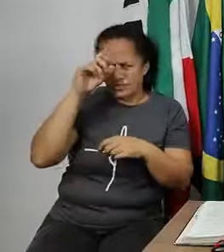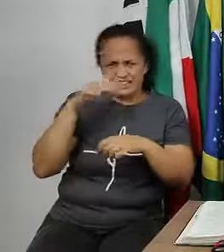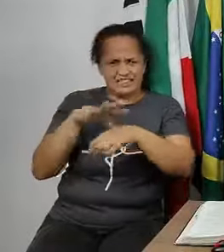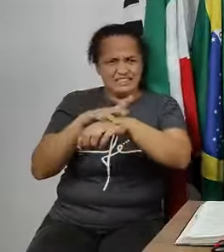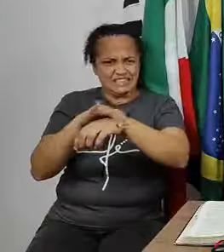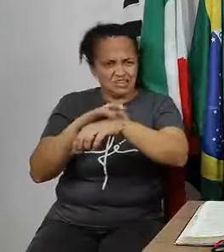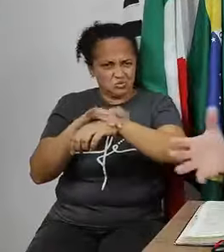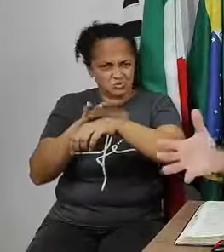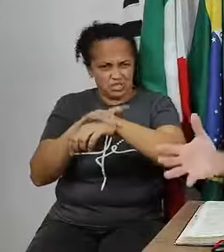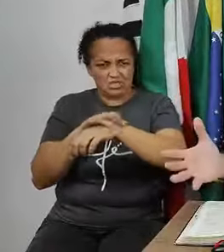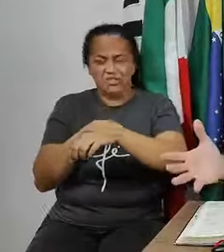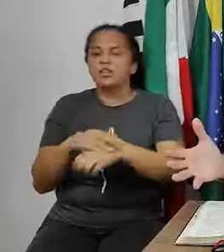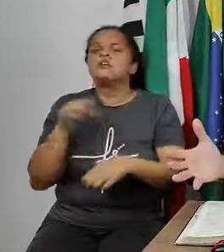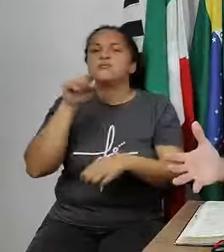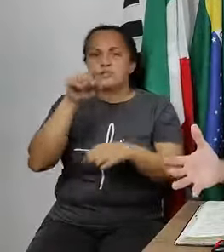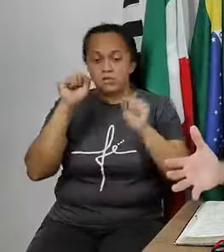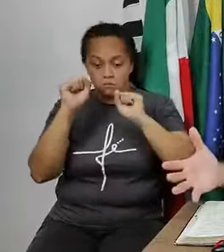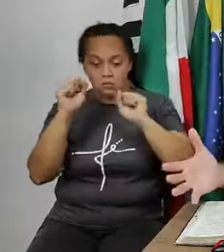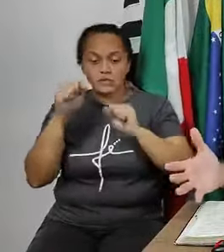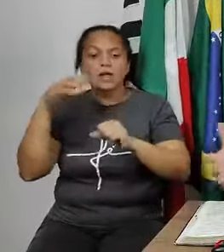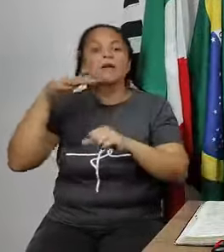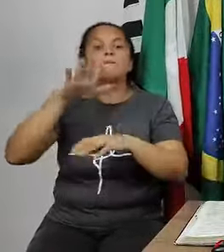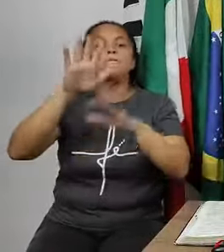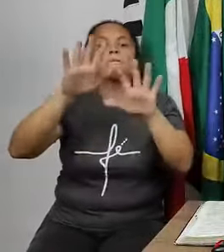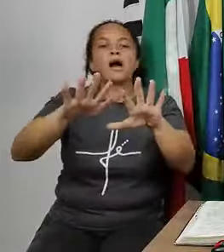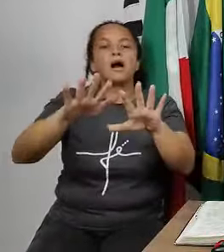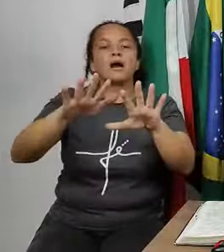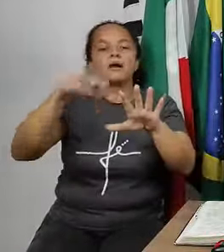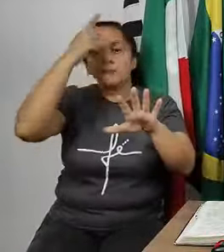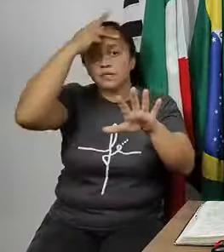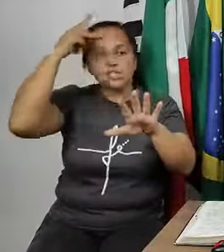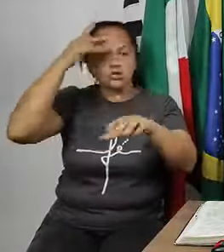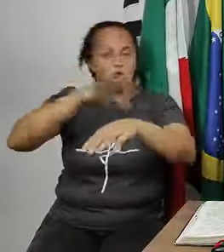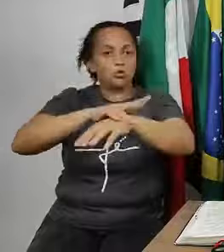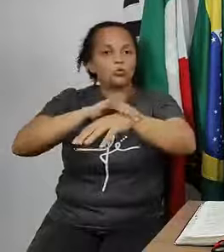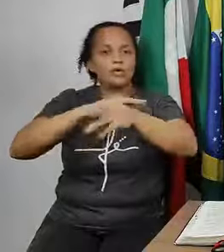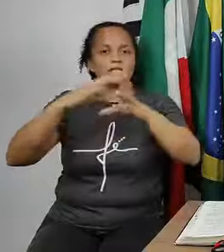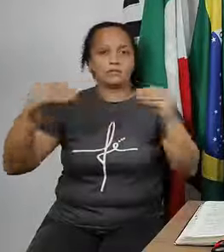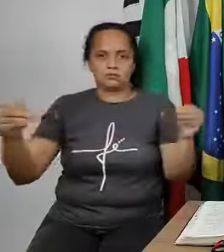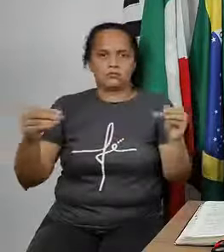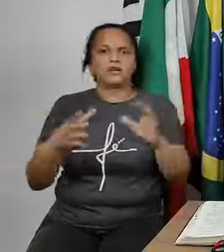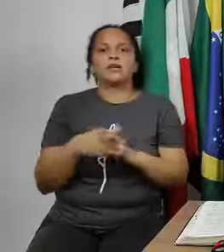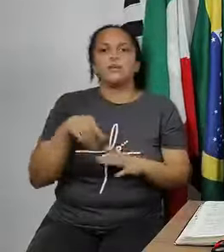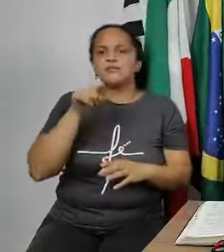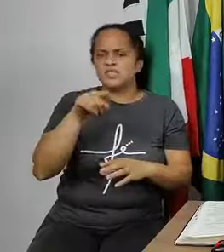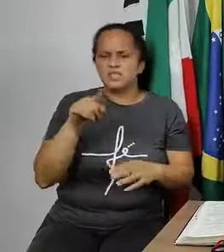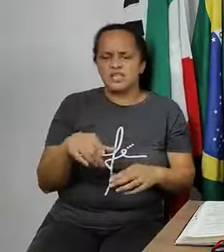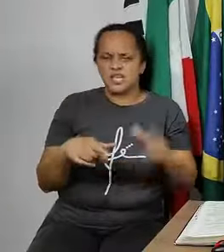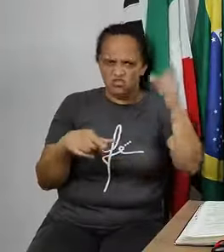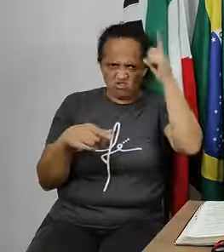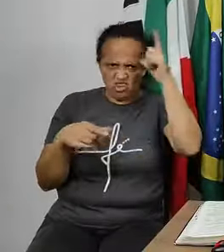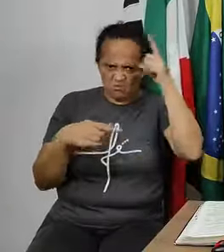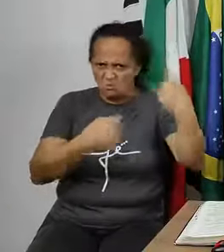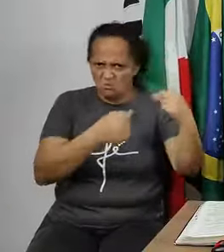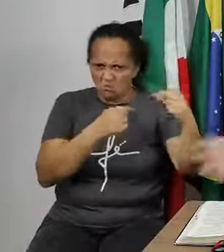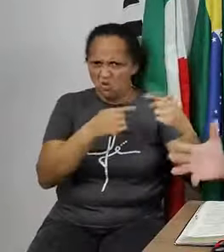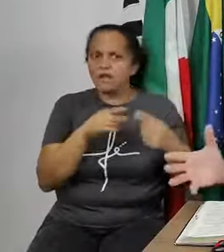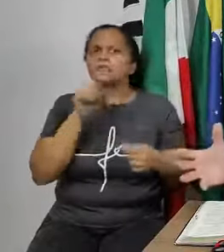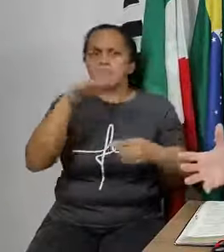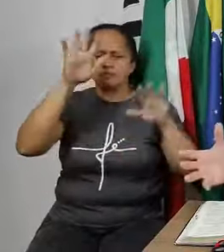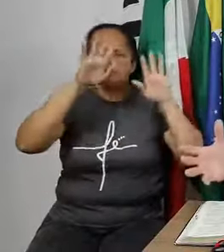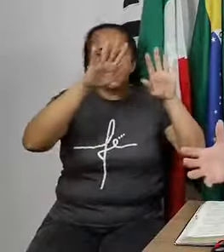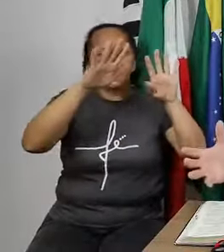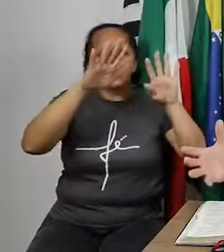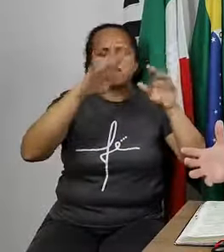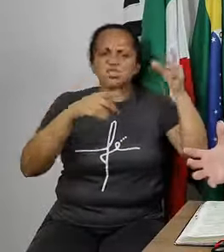pregar o evangelho, ganhar almas, né? Orar e Deus responder sua oração. Quer dizer, tem